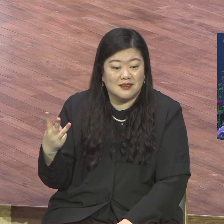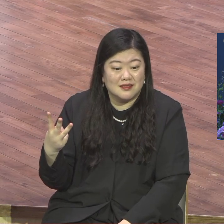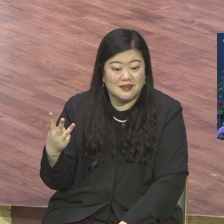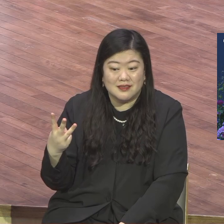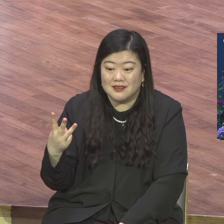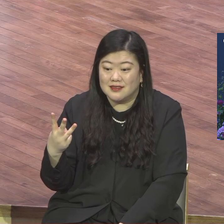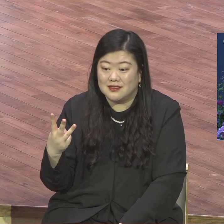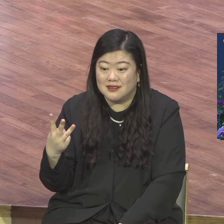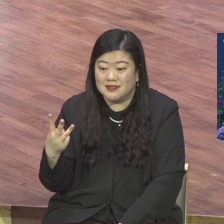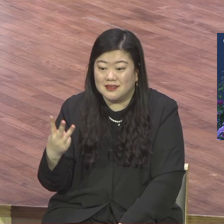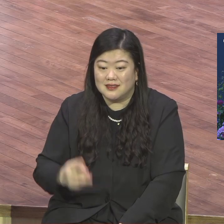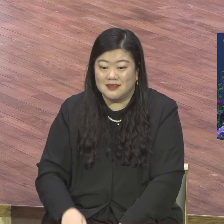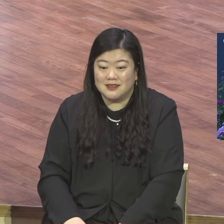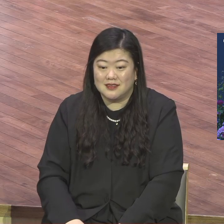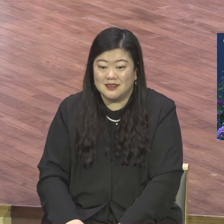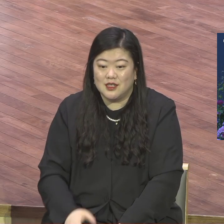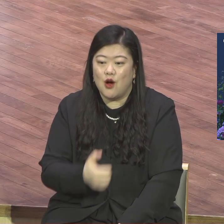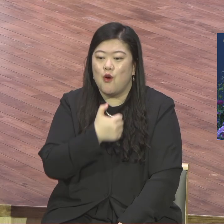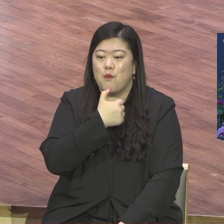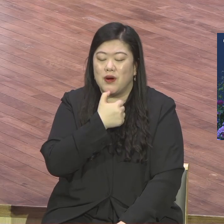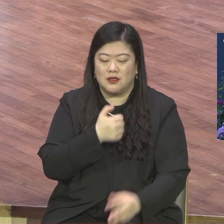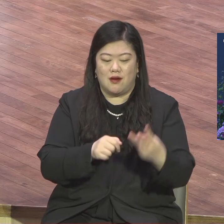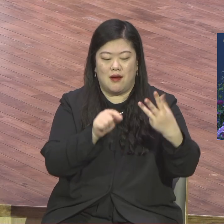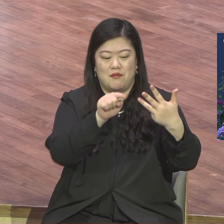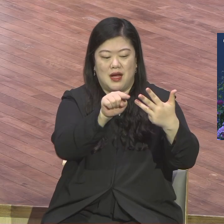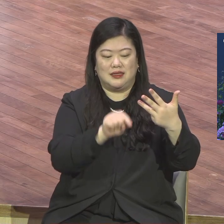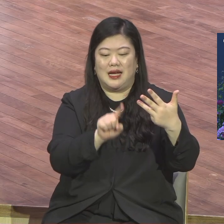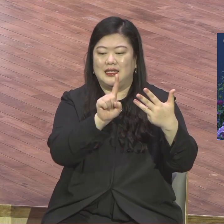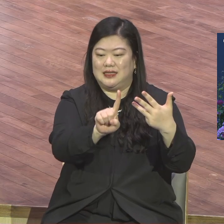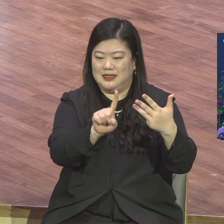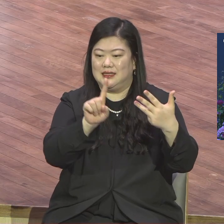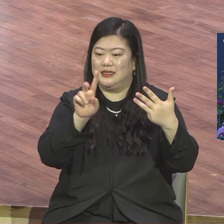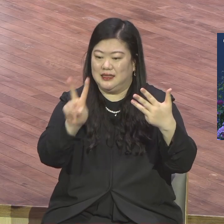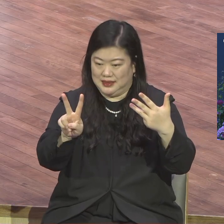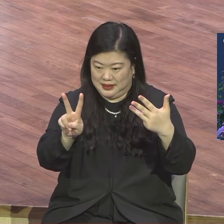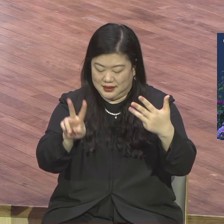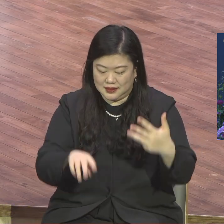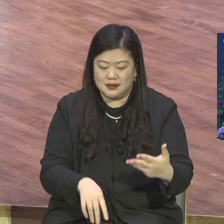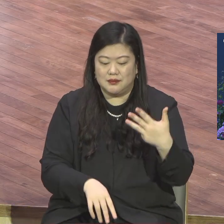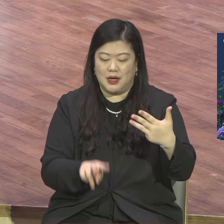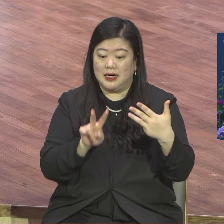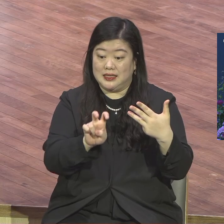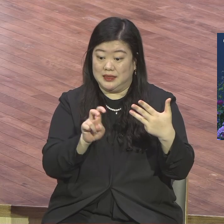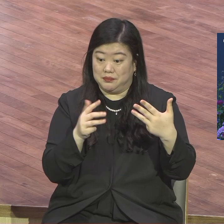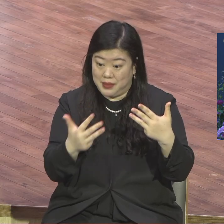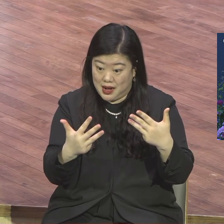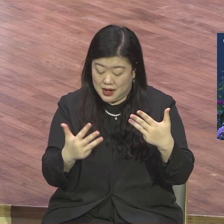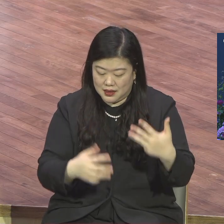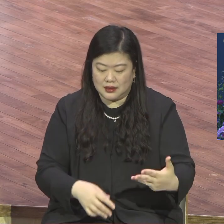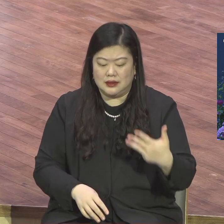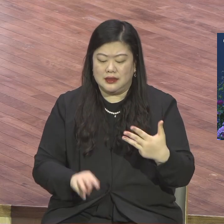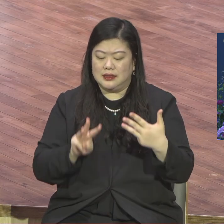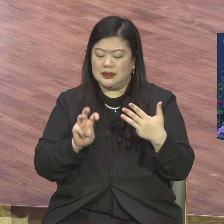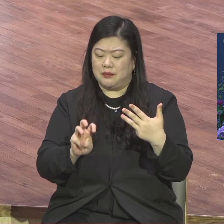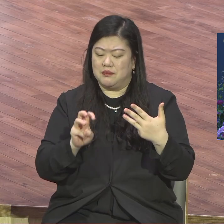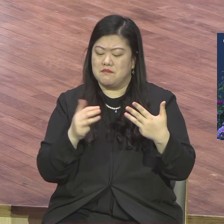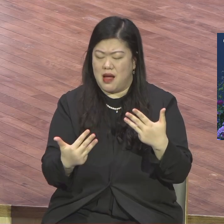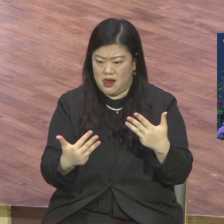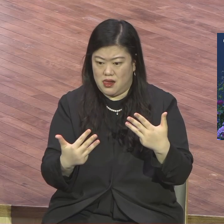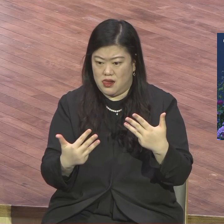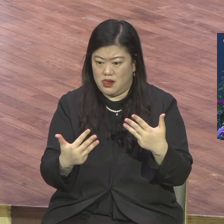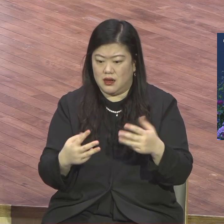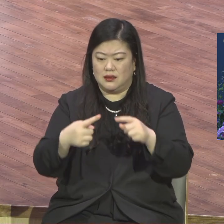말씀드렸어요. 로마서 8장 1절로 2절, 로마서 8장 28절, 로마서 8장 38절로